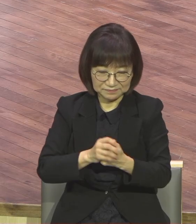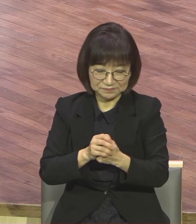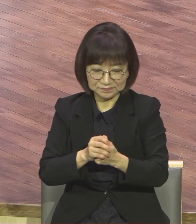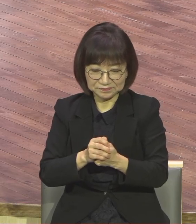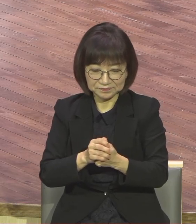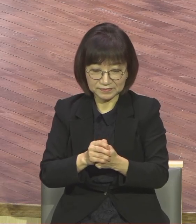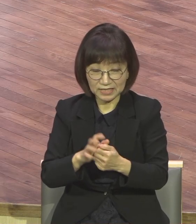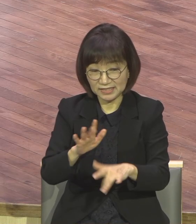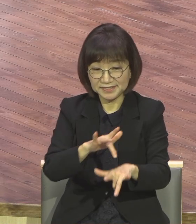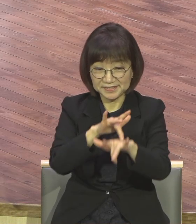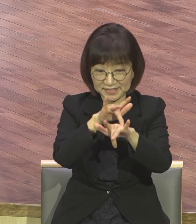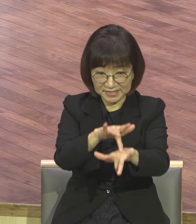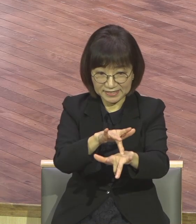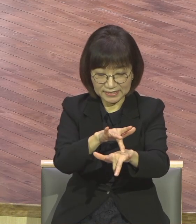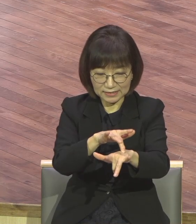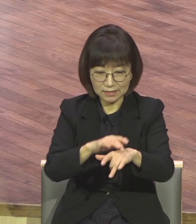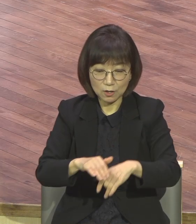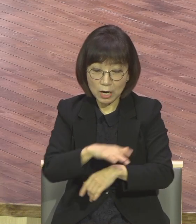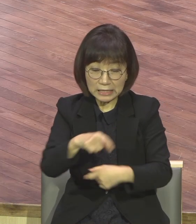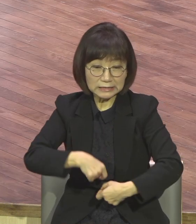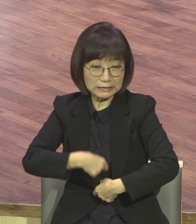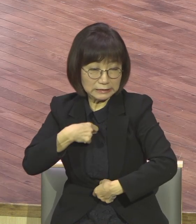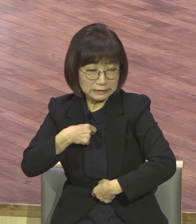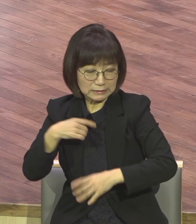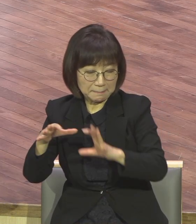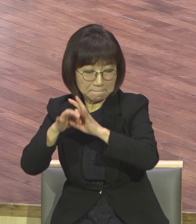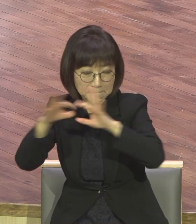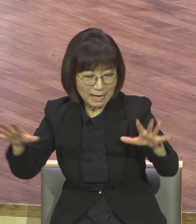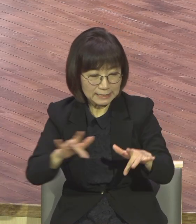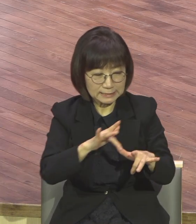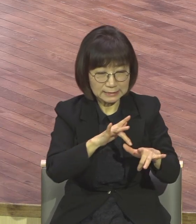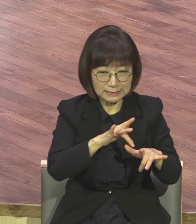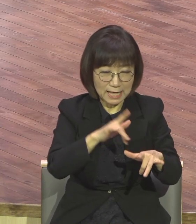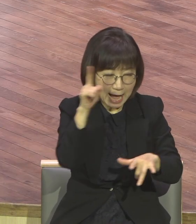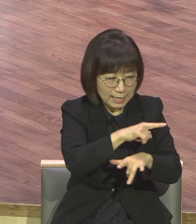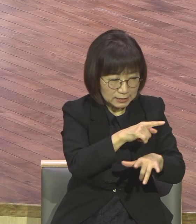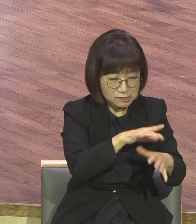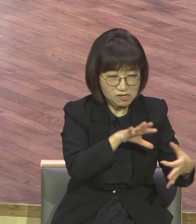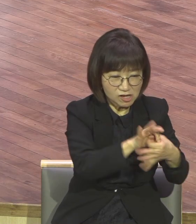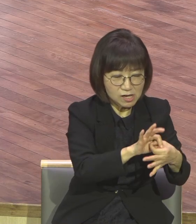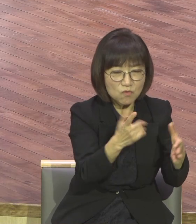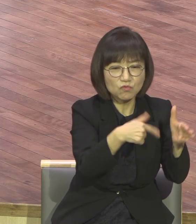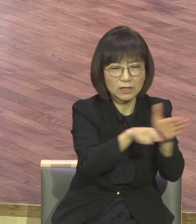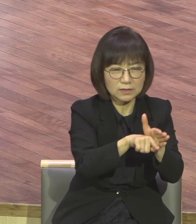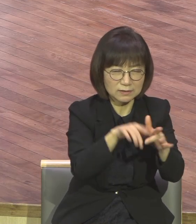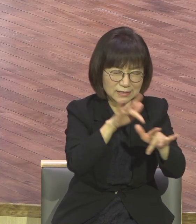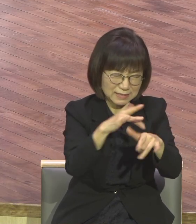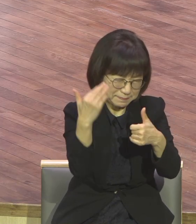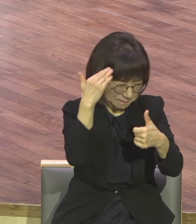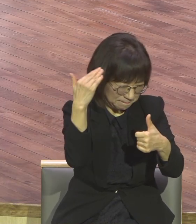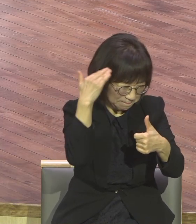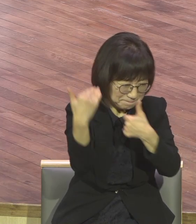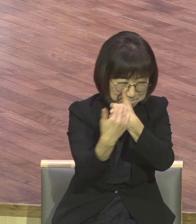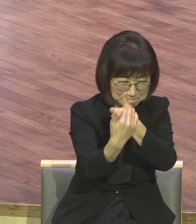못하도록 악의 무기가 되도록 영적으로 묘한 영향력을 입혀요. 그 핵심 중에 하나가 뭐냐?